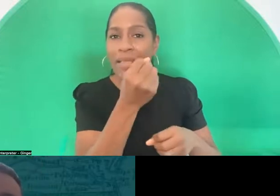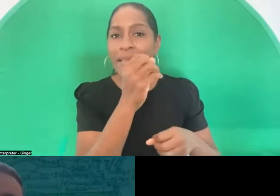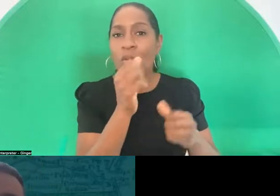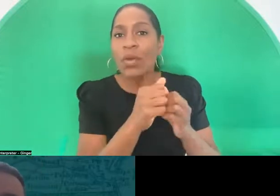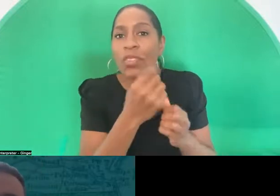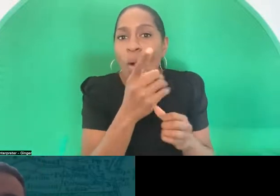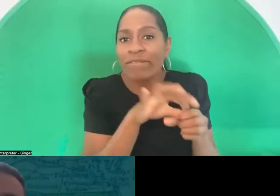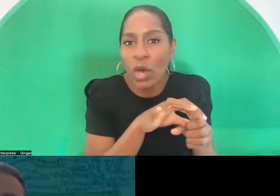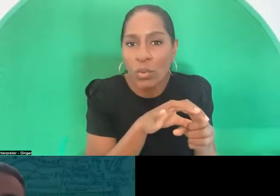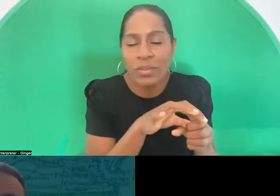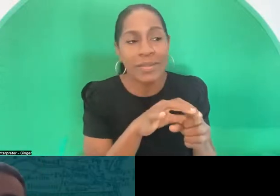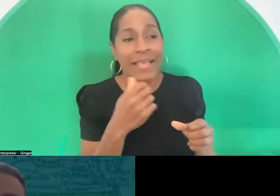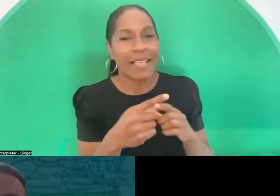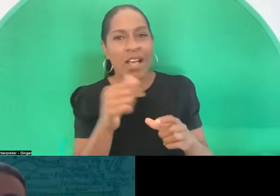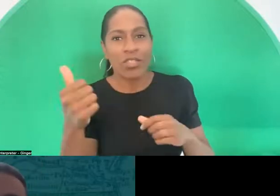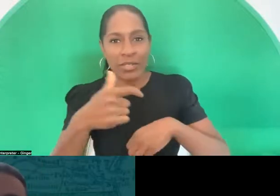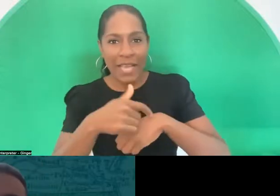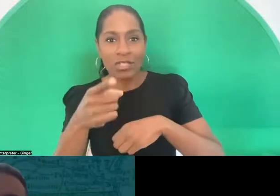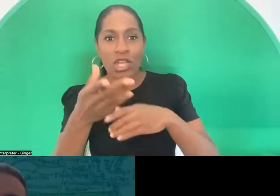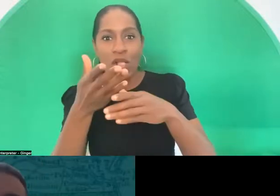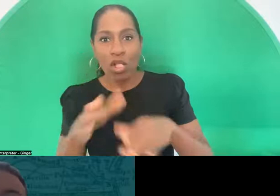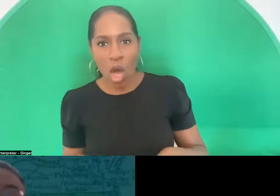perdió una por un voto